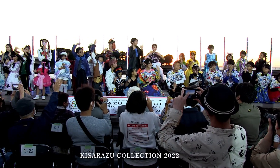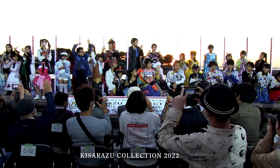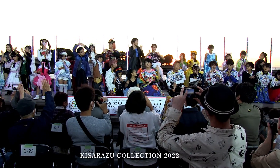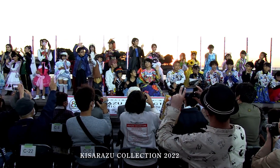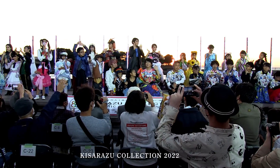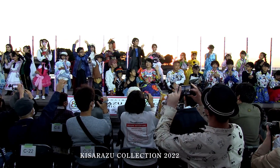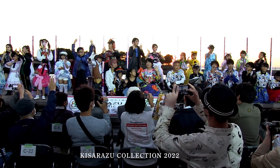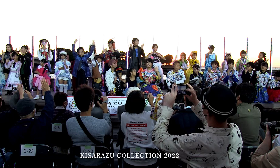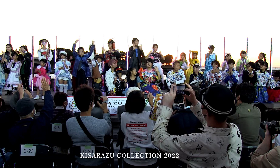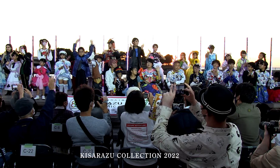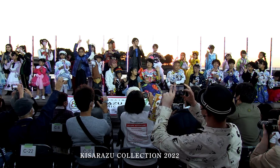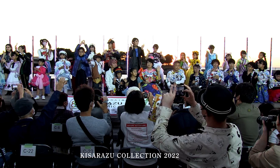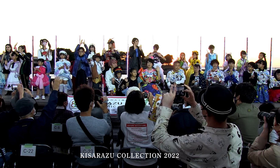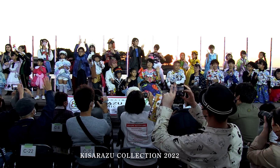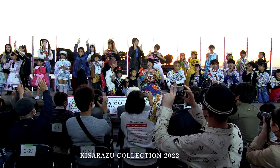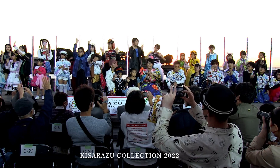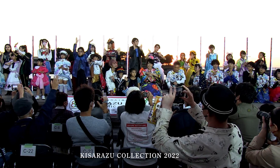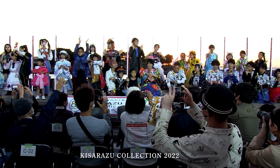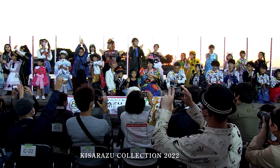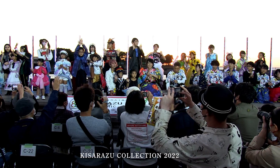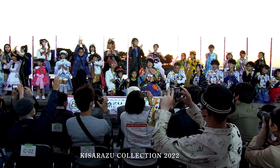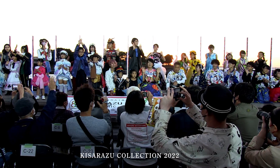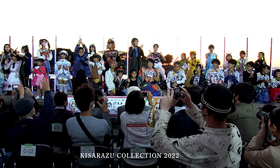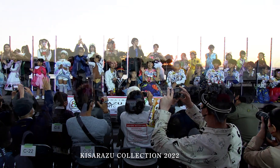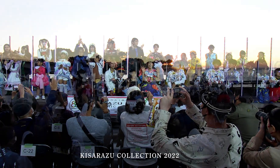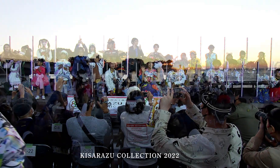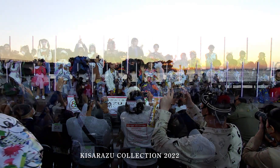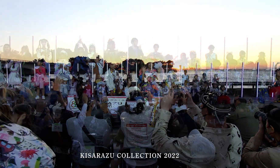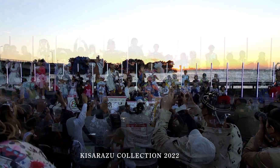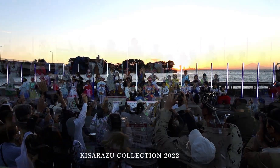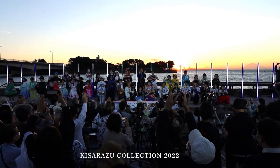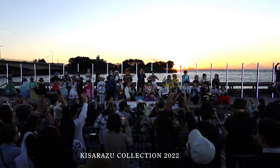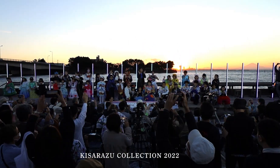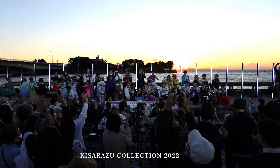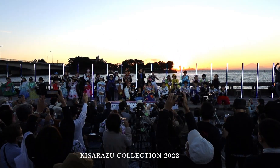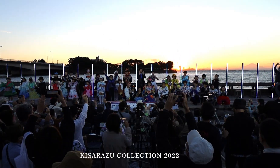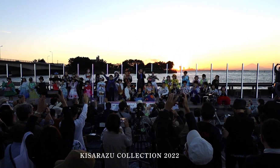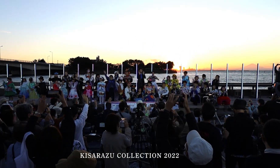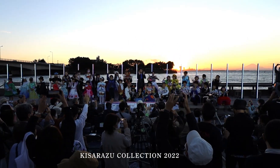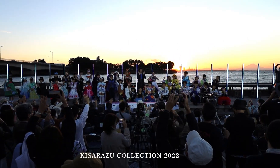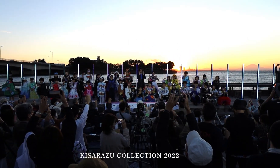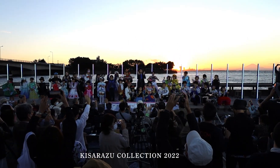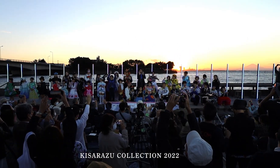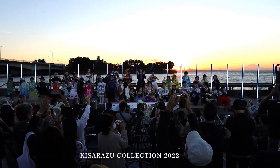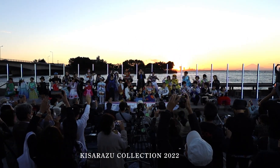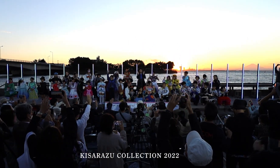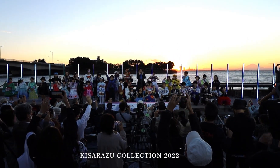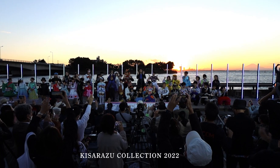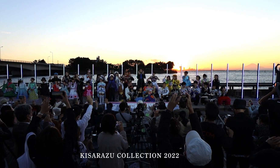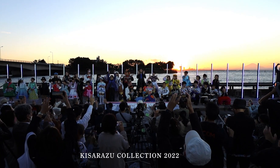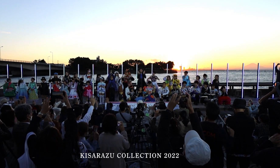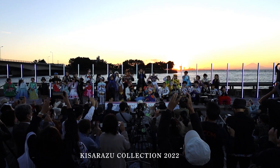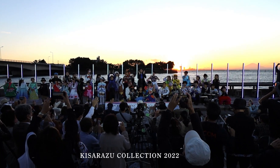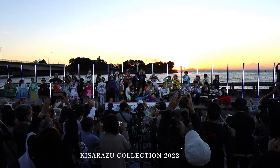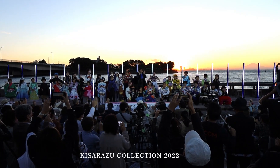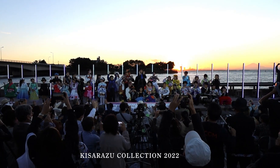木更津階段降りて柳川沿いた